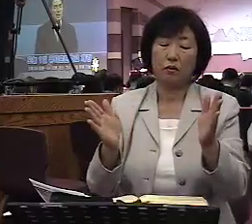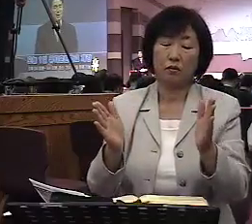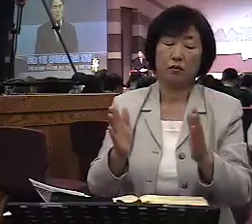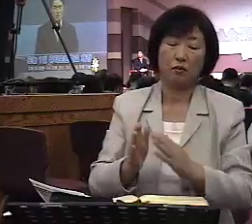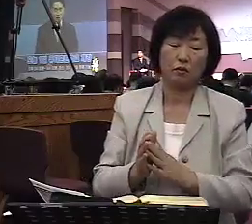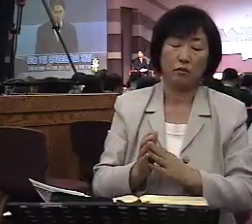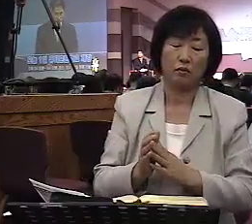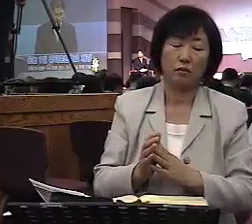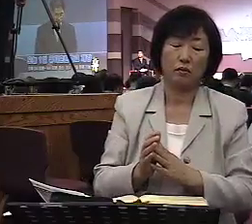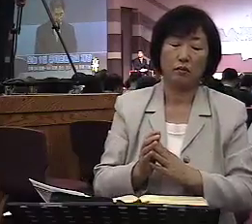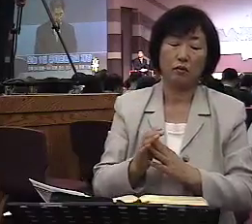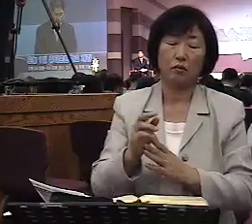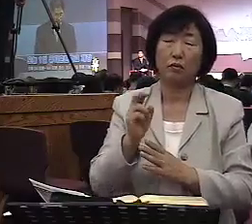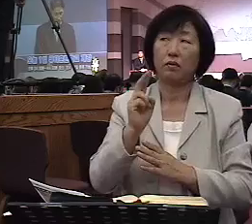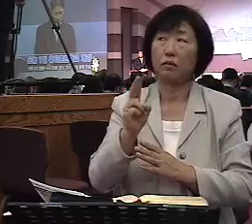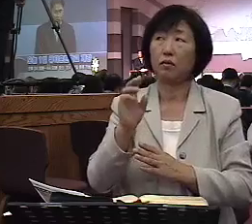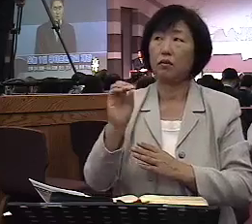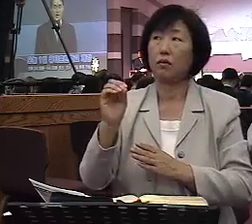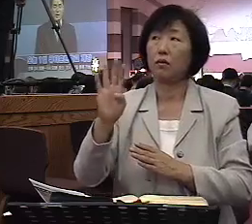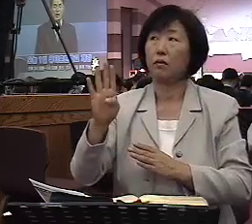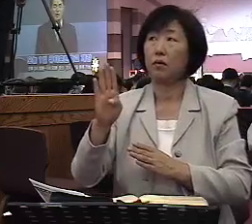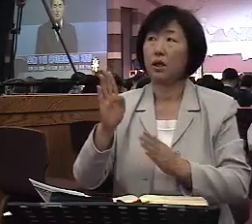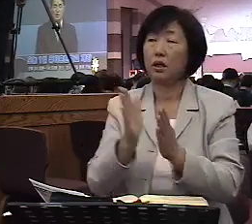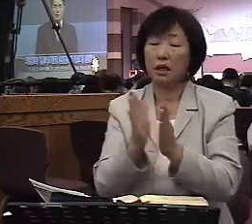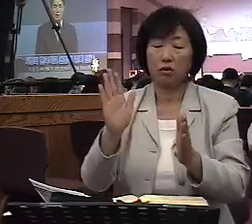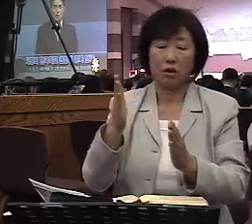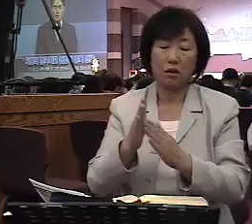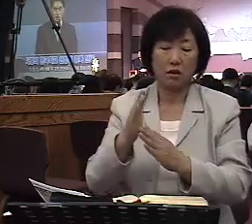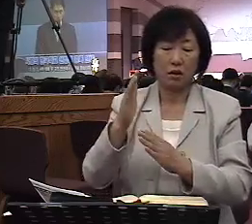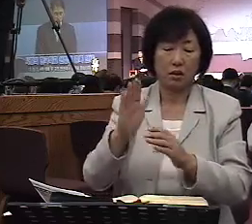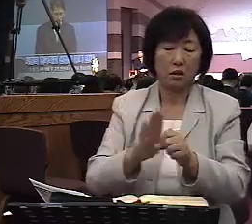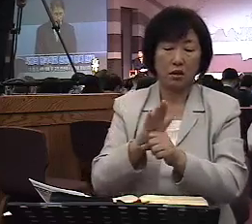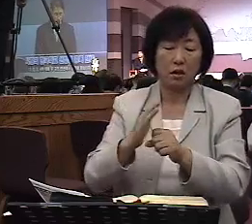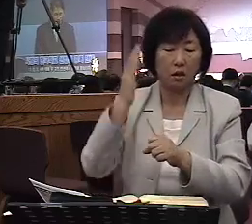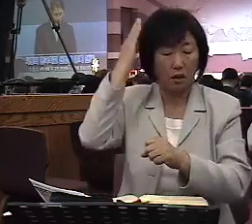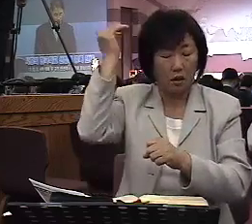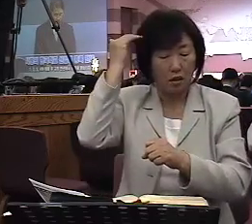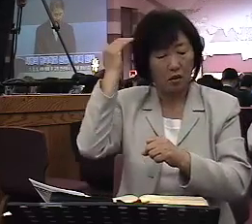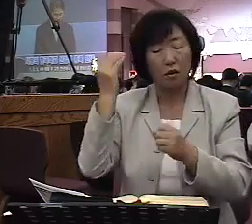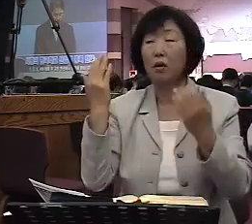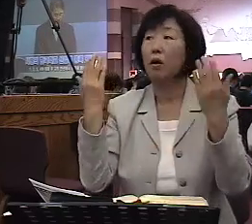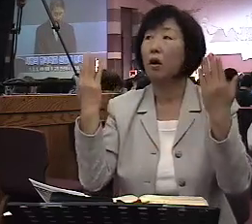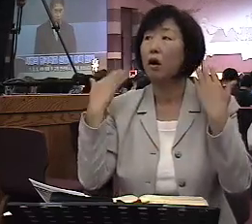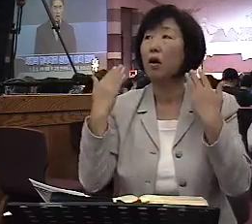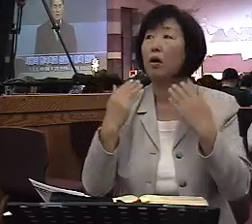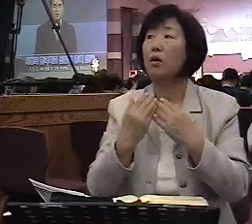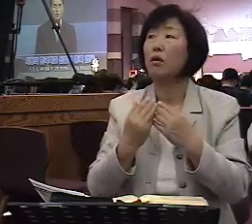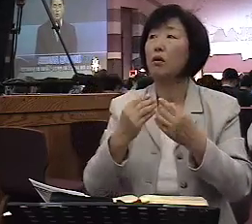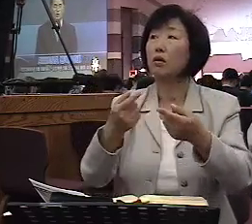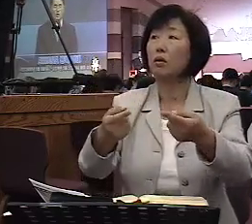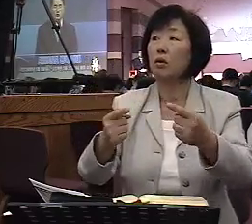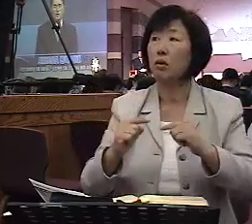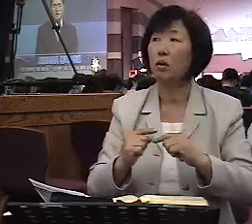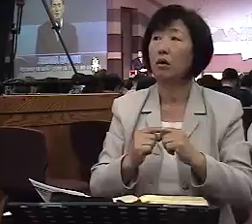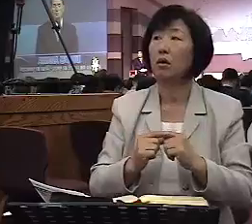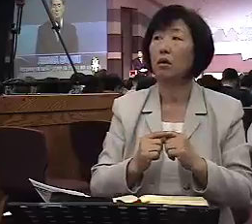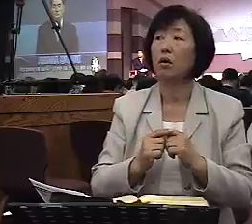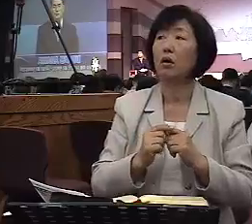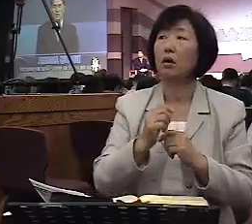합니다. 여러분들의 많은 참여를 바랍니다. 사랑의 한국학교 신입생 모집합니다. 또 오하나